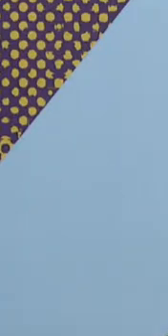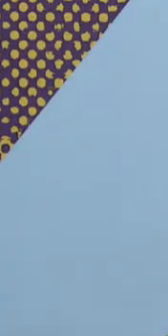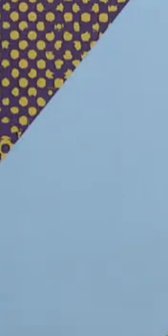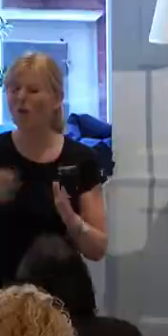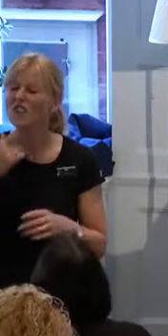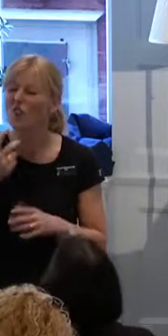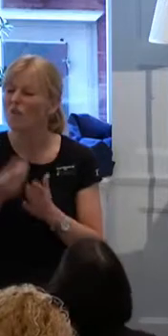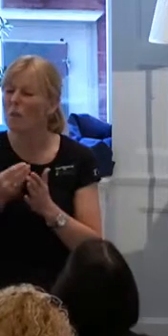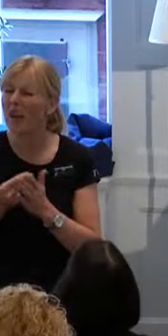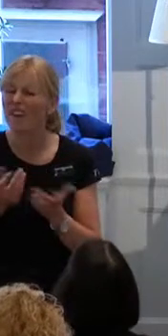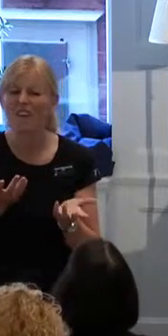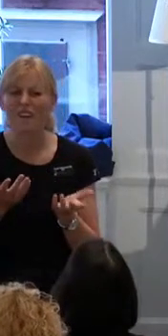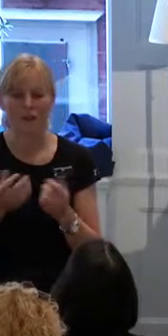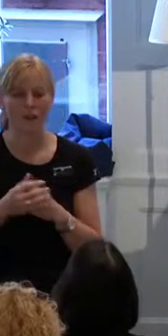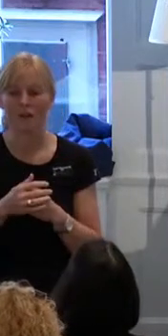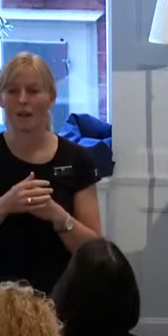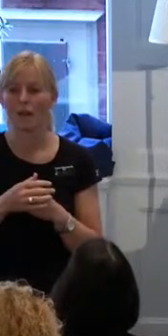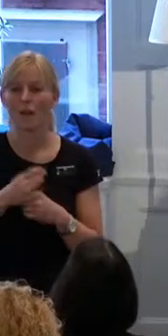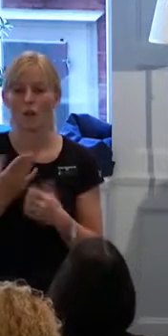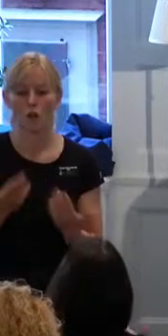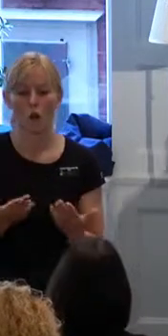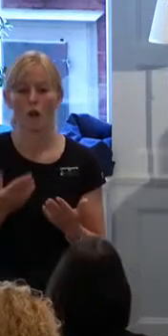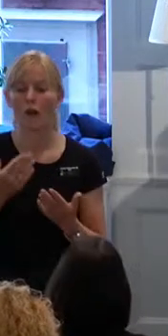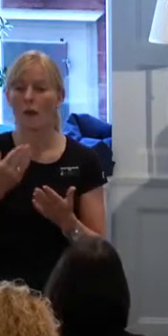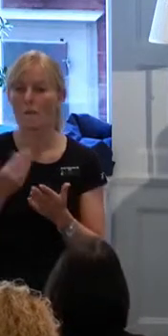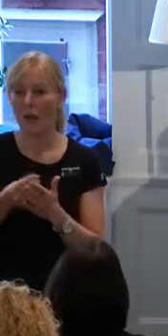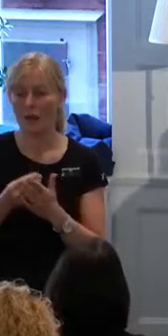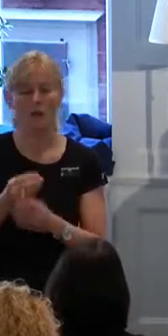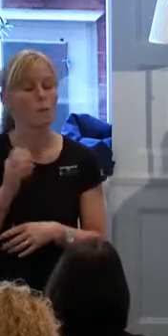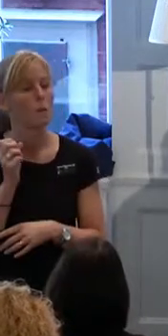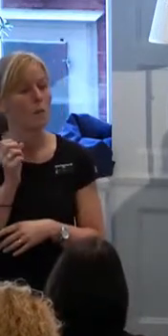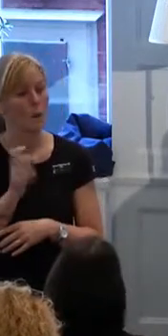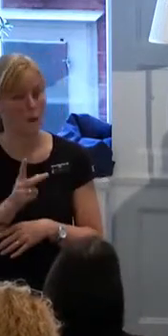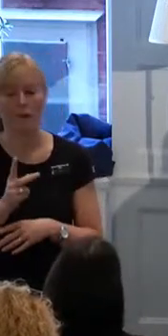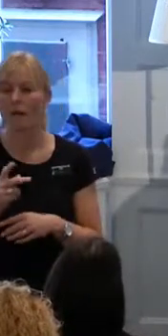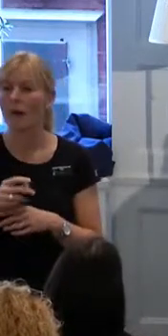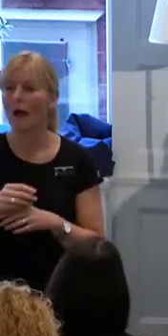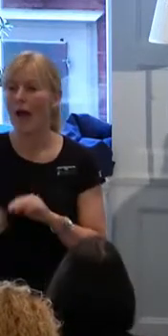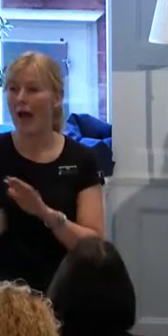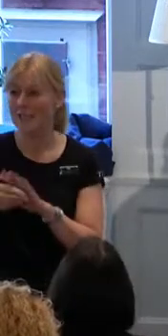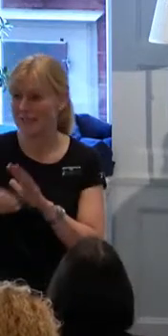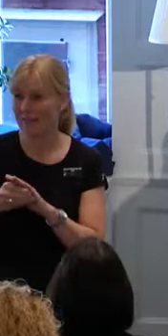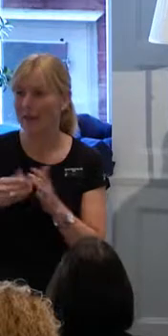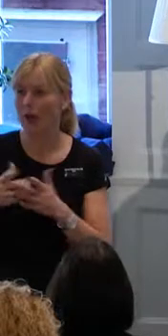vilken peng var det du sa? Dagpenge. Okej. Okay. Ersättning. Ja,